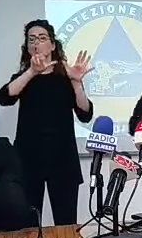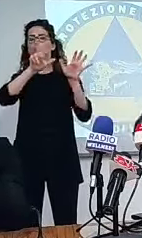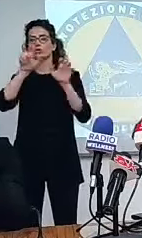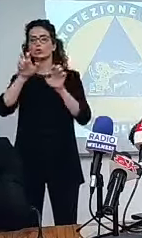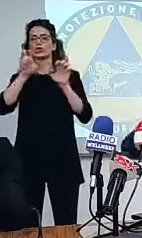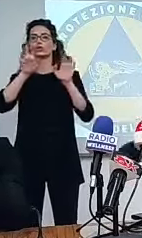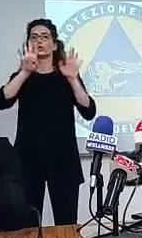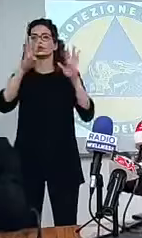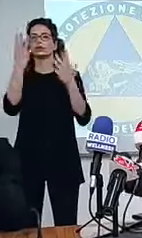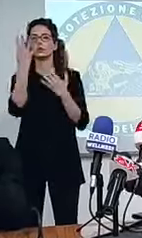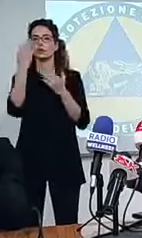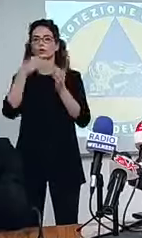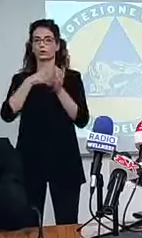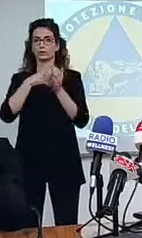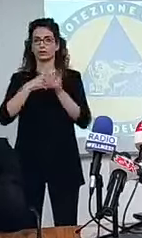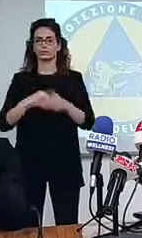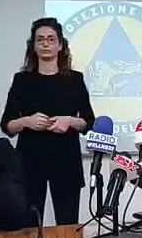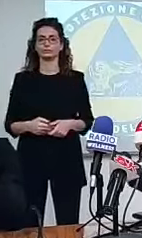9.894.000.